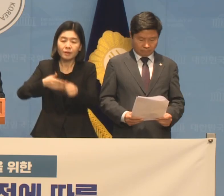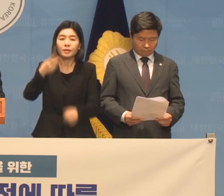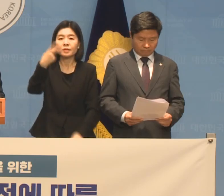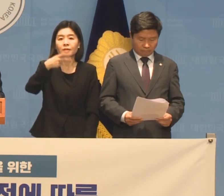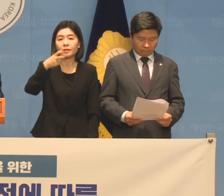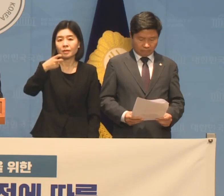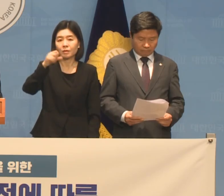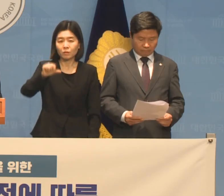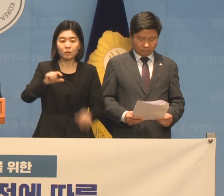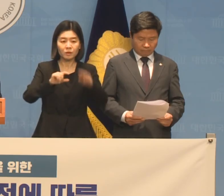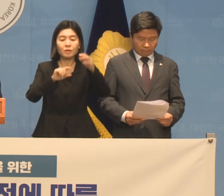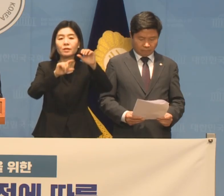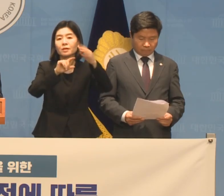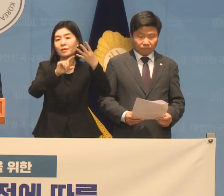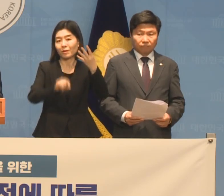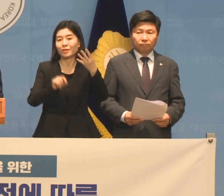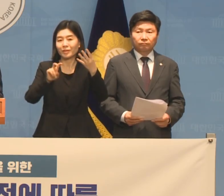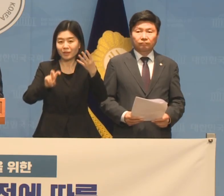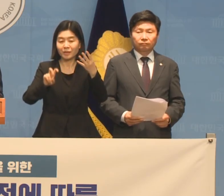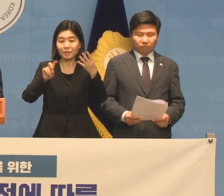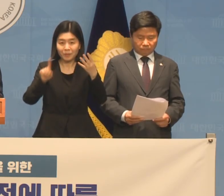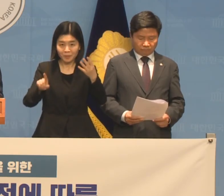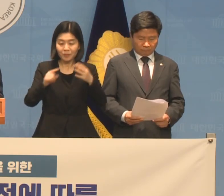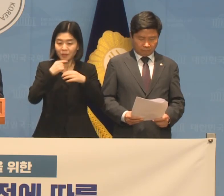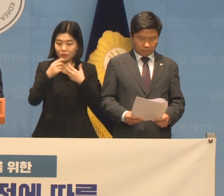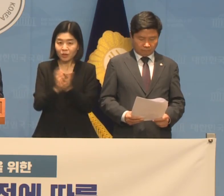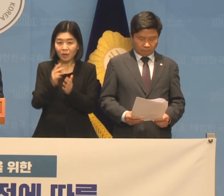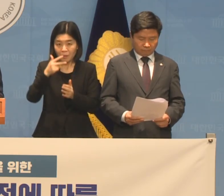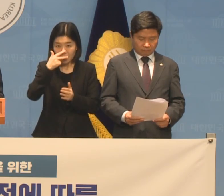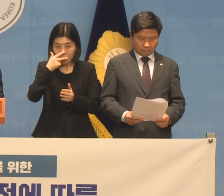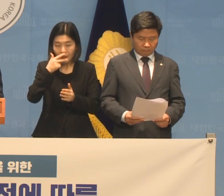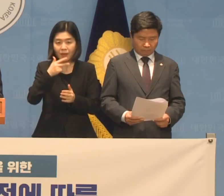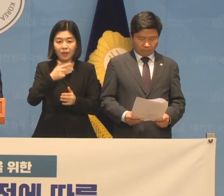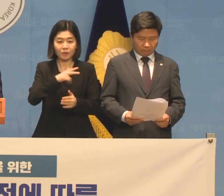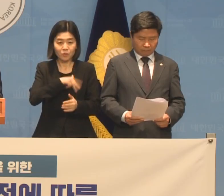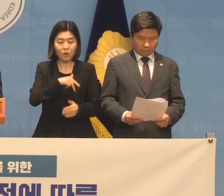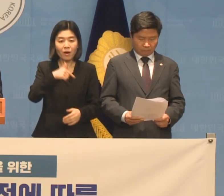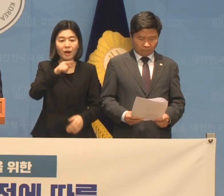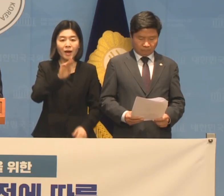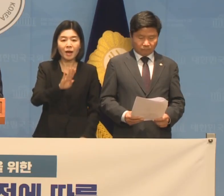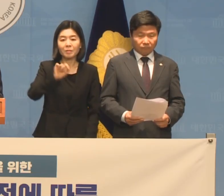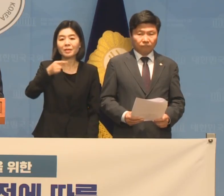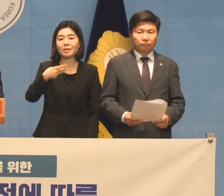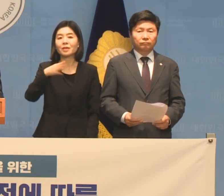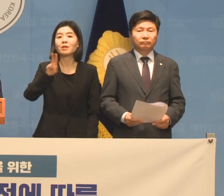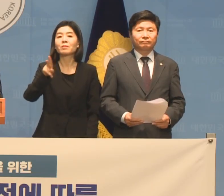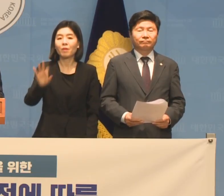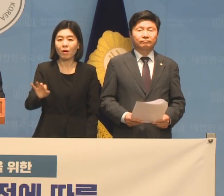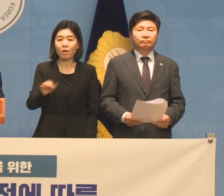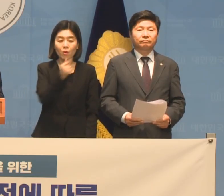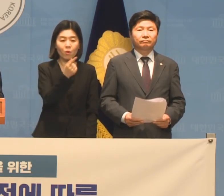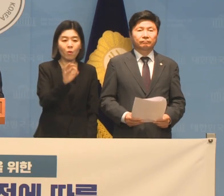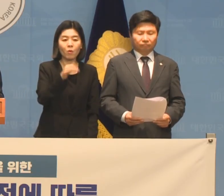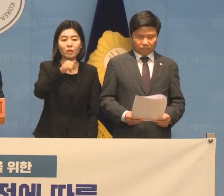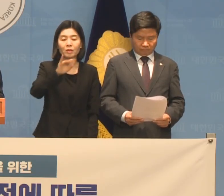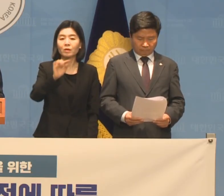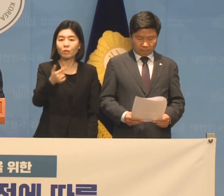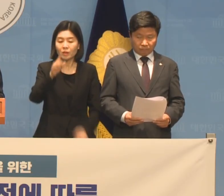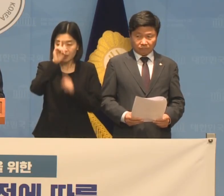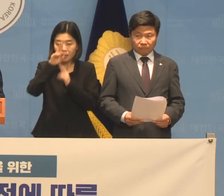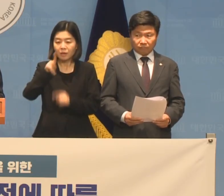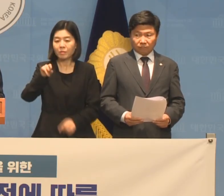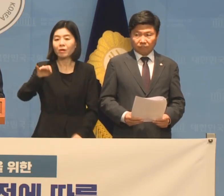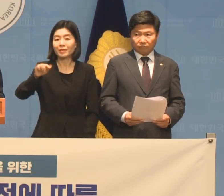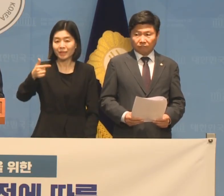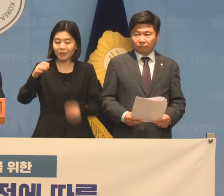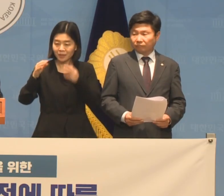4월 21일 더불어민주당 평택시 갑, 을, 병 국회의원 홍기원, 이병진,